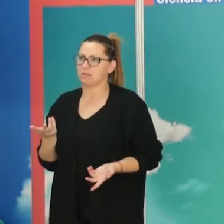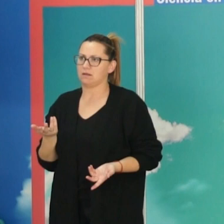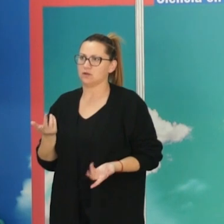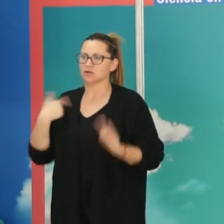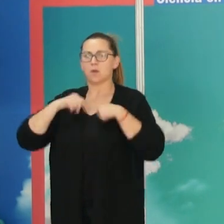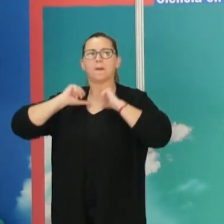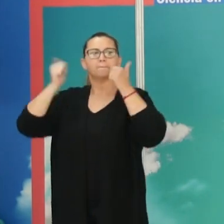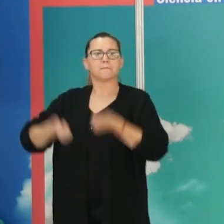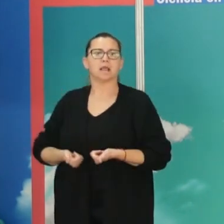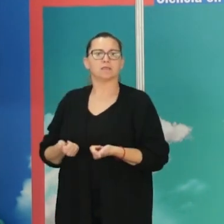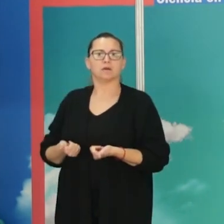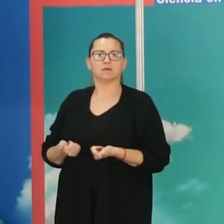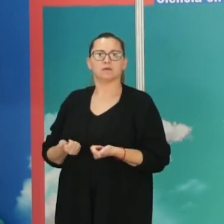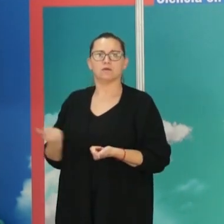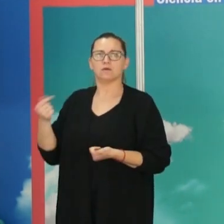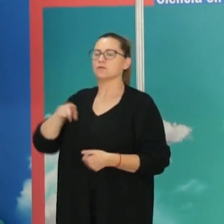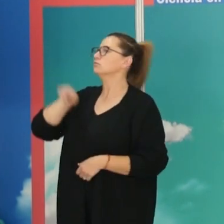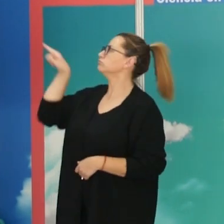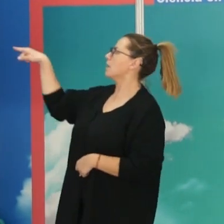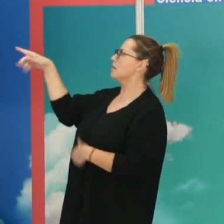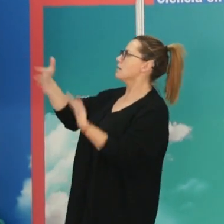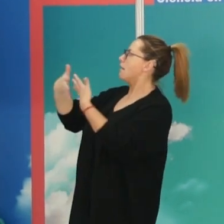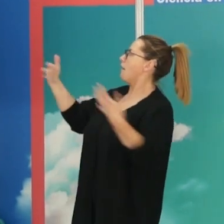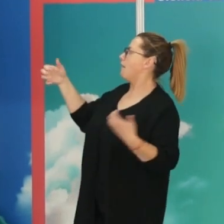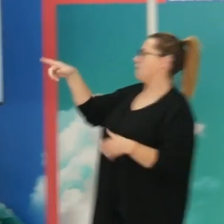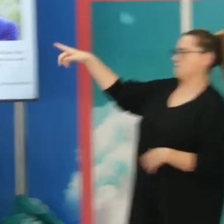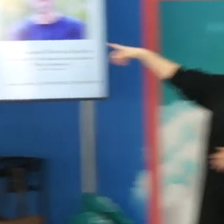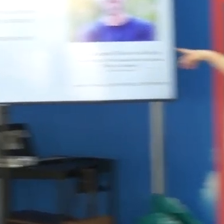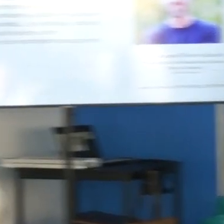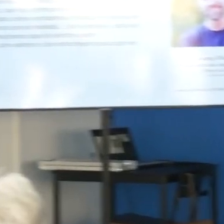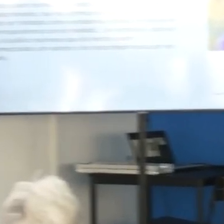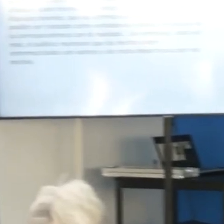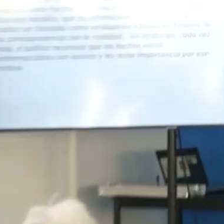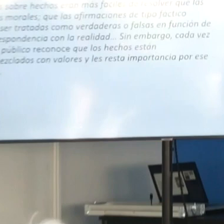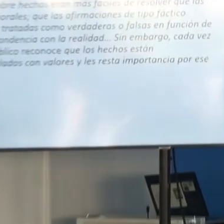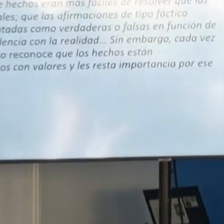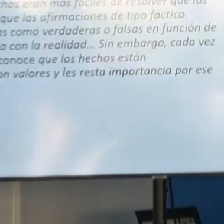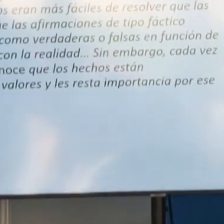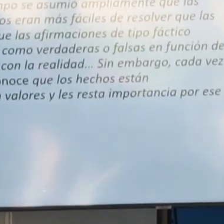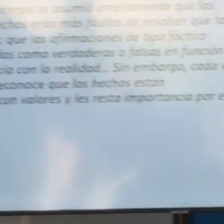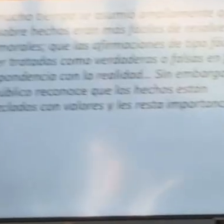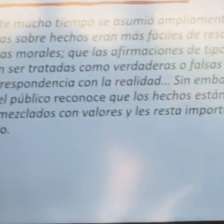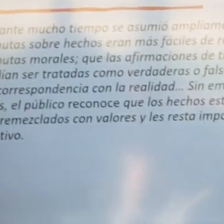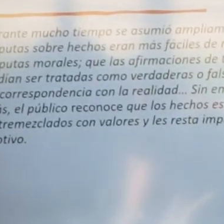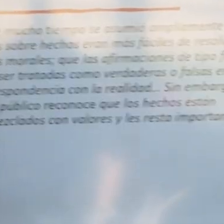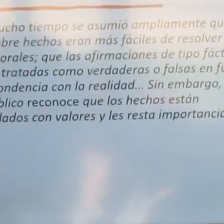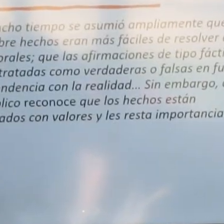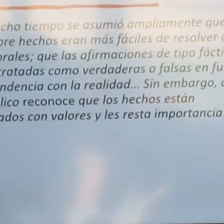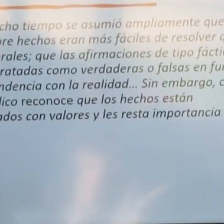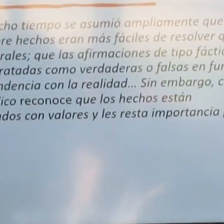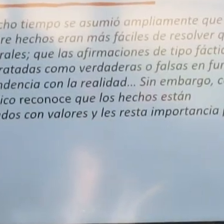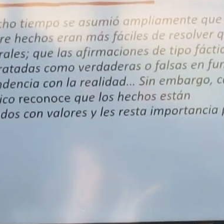Voy a comenzar con esta afirmación de uno de los académicos